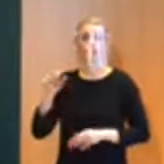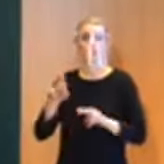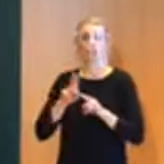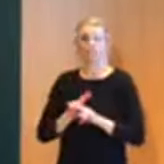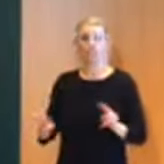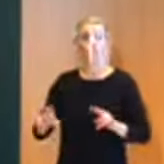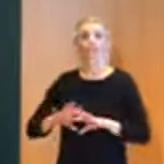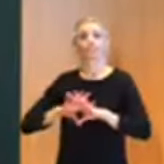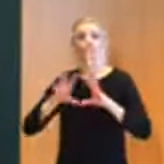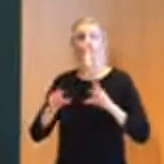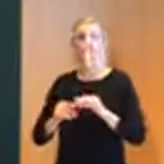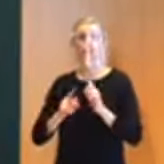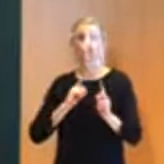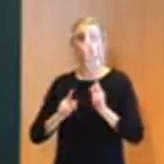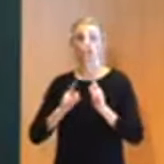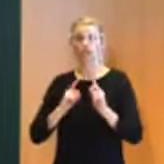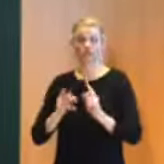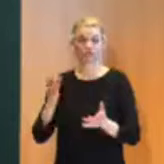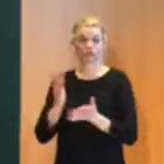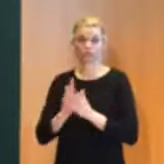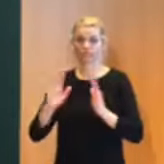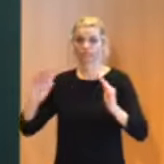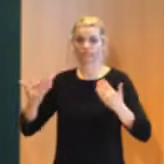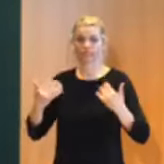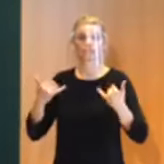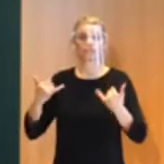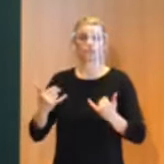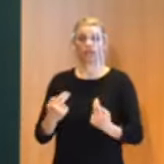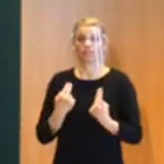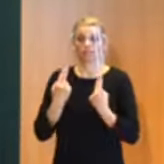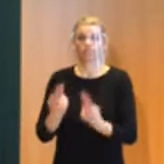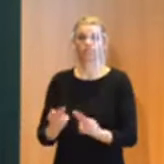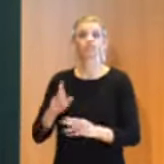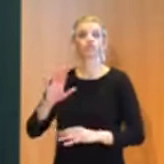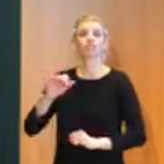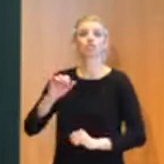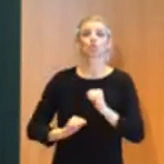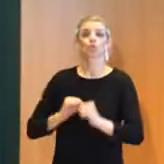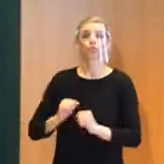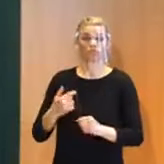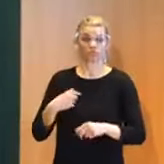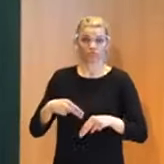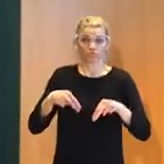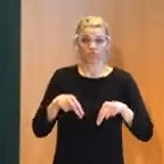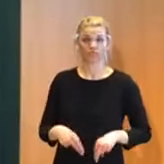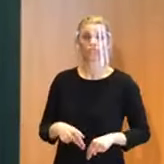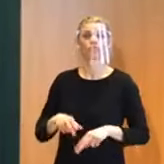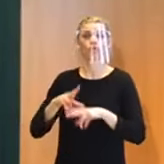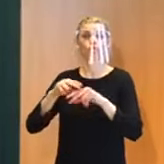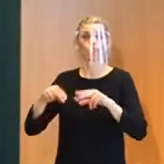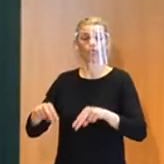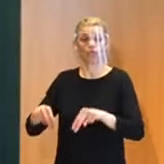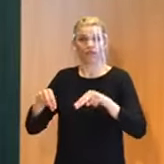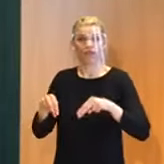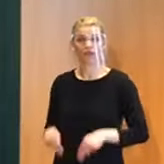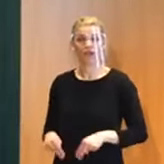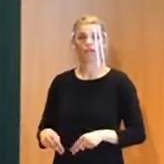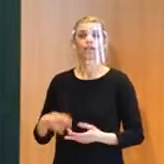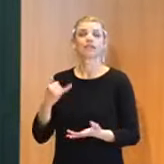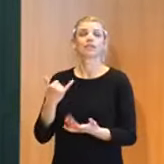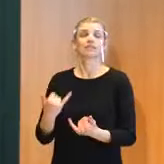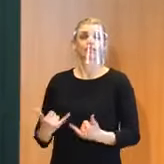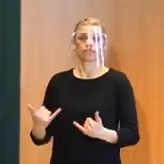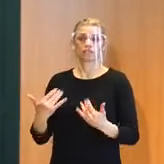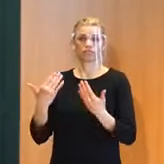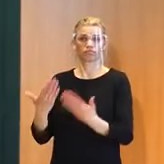prebehnúť všetky rozhovory, to je za nami a teraz sú na rade skutky. Ja som odstúpil, Maria Kolíková odstúpila, teraz je na